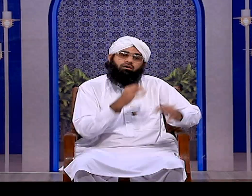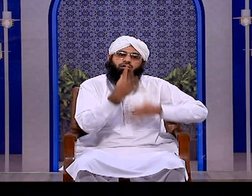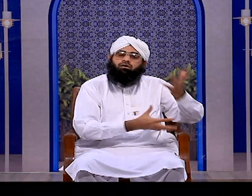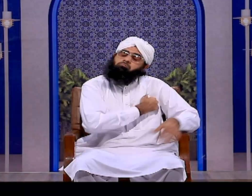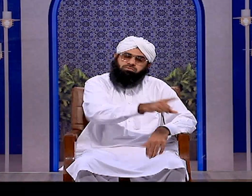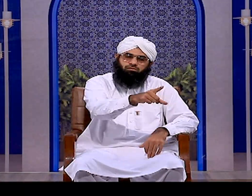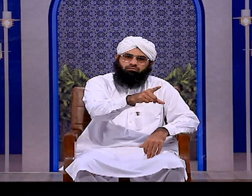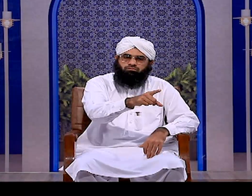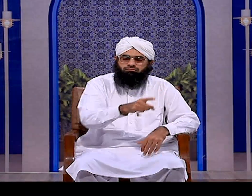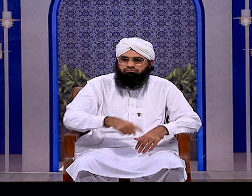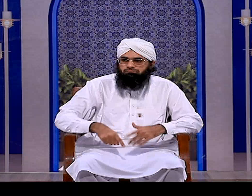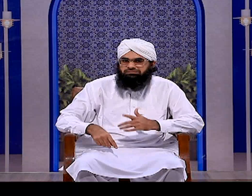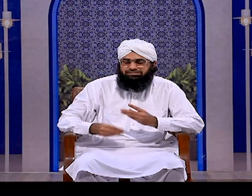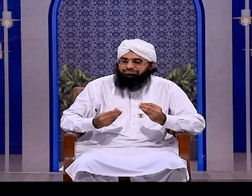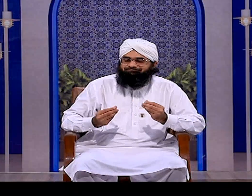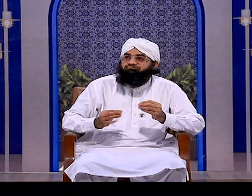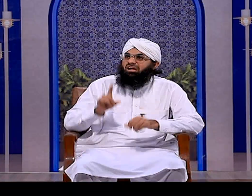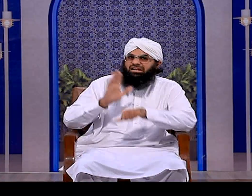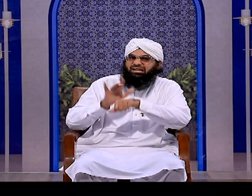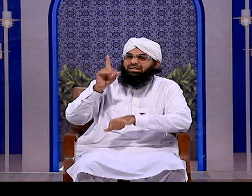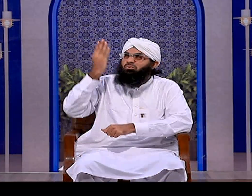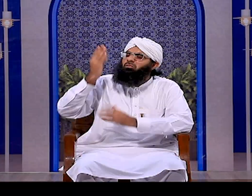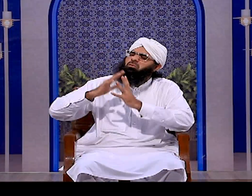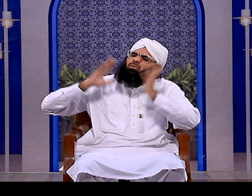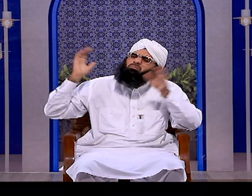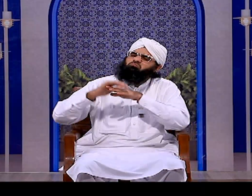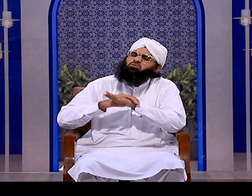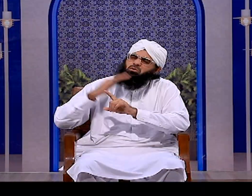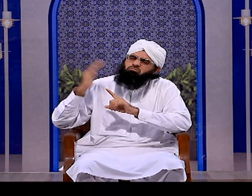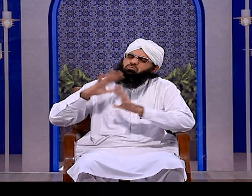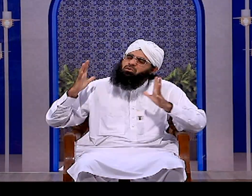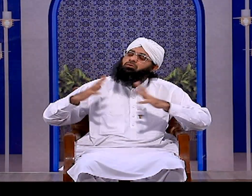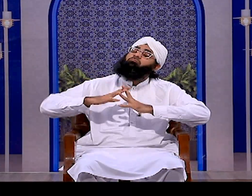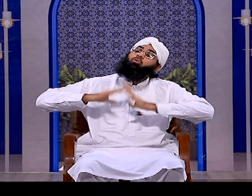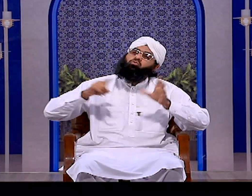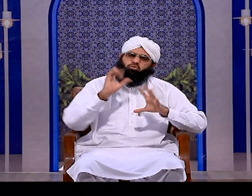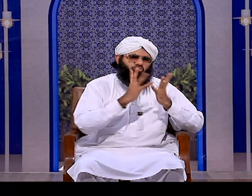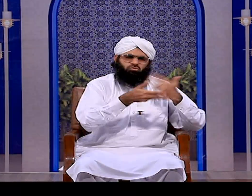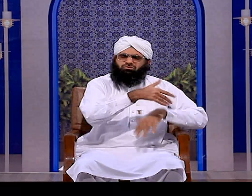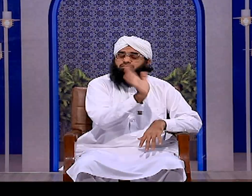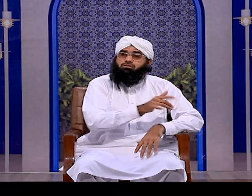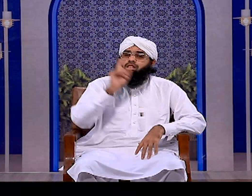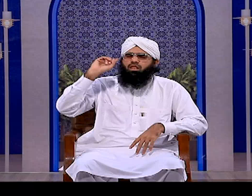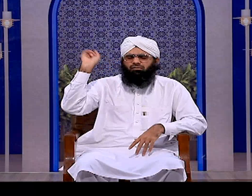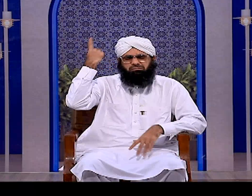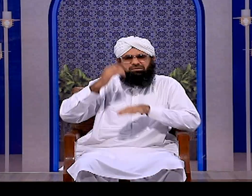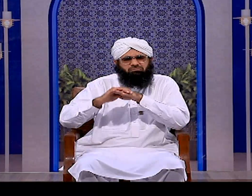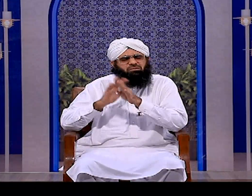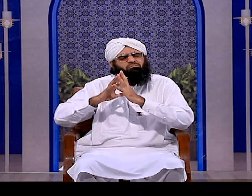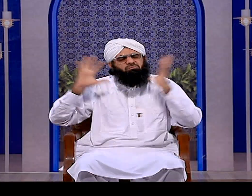جہنم میں ڈال دو۔ اب وہ بندہ عرض کرے گا اے رب کریم تو ارحم الراحمین یعنی